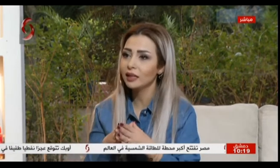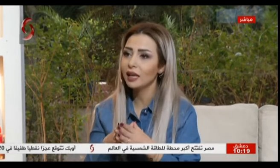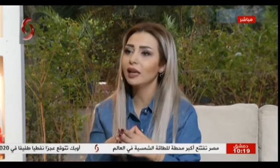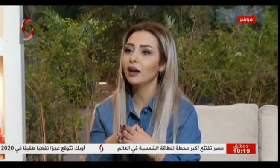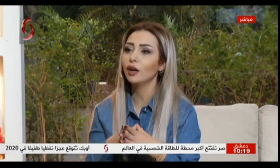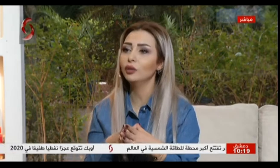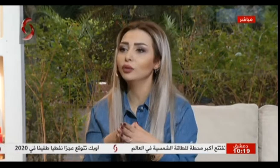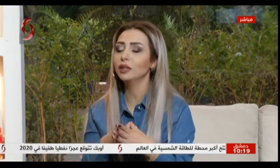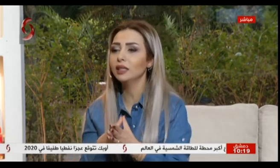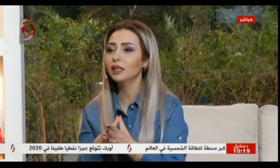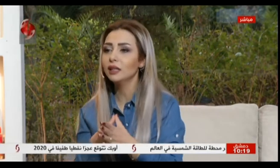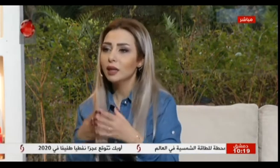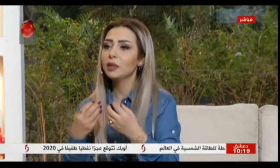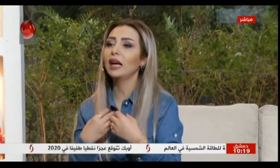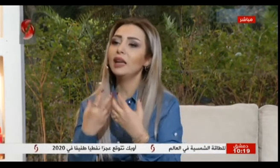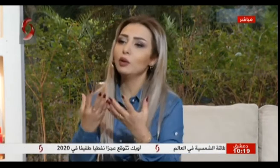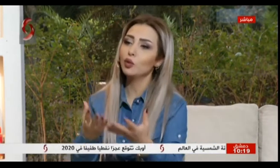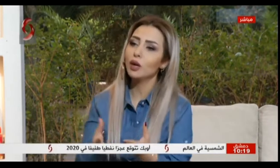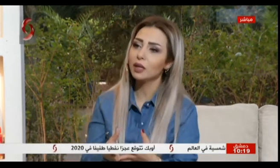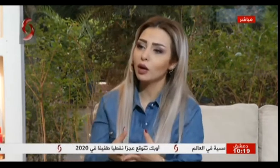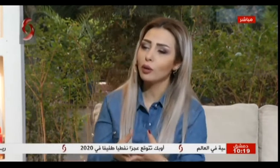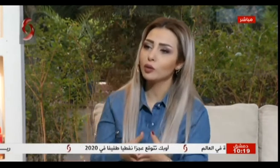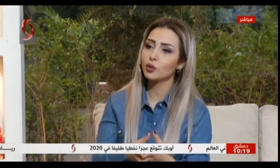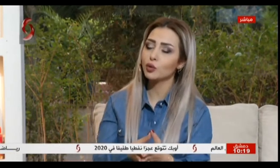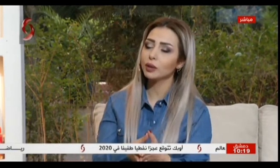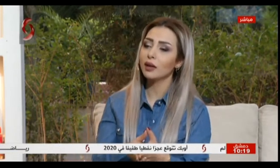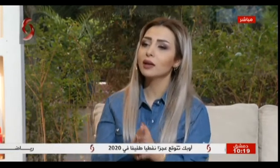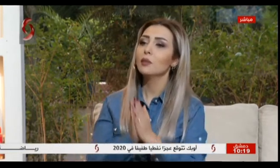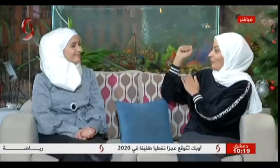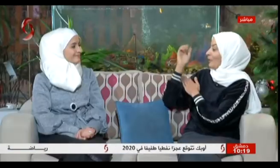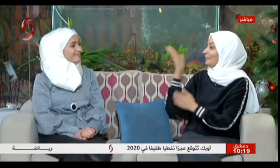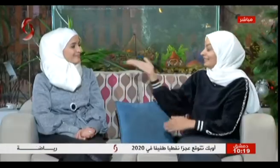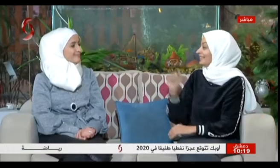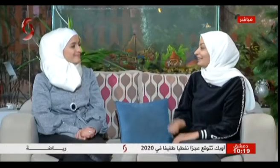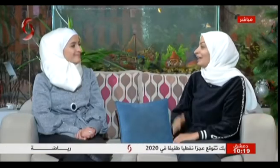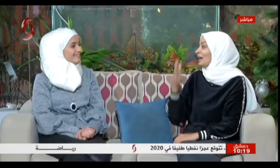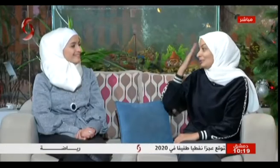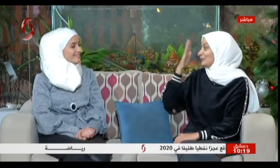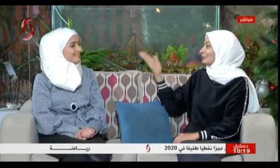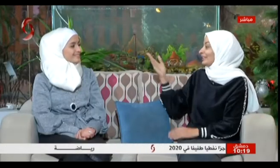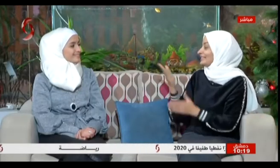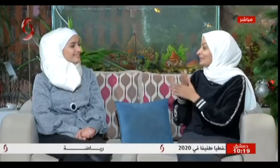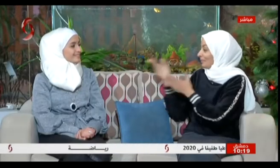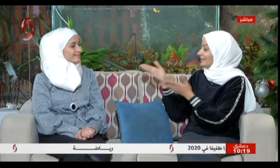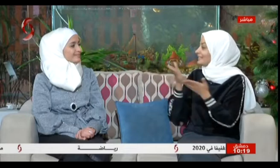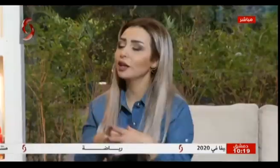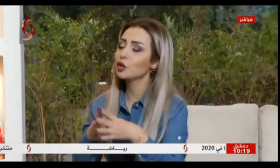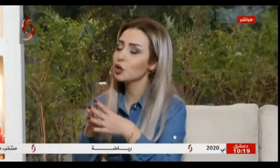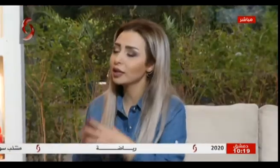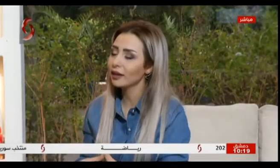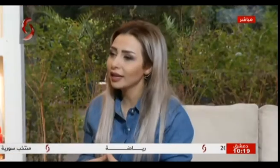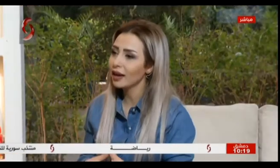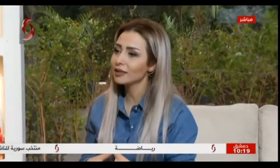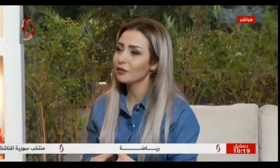بدنا نقلها أنه نحن نتعلم القوة منها ومن وجودها، بدنا نتشكر وجودها معنا، وايضا